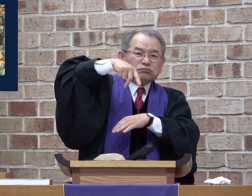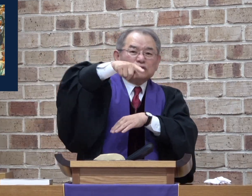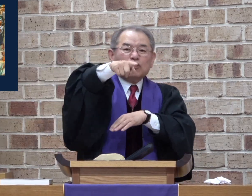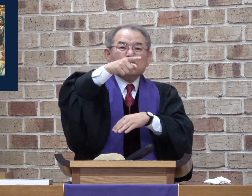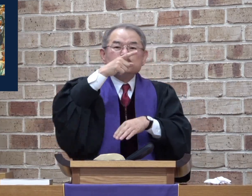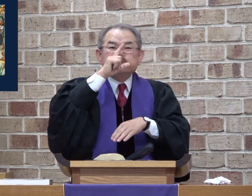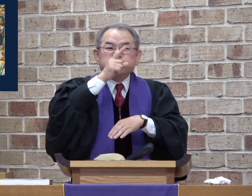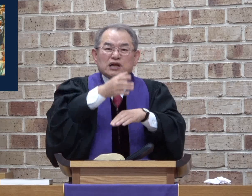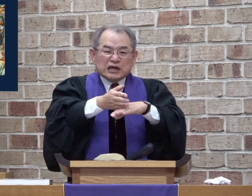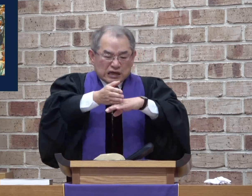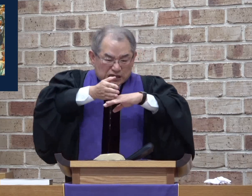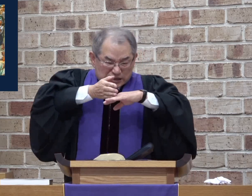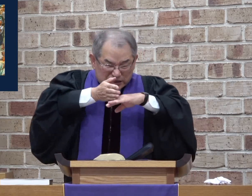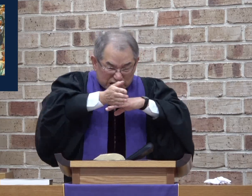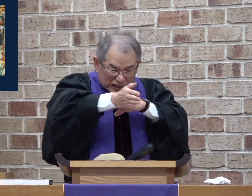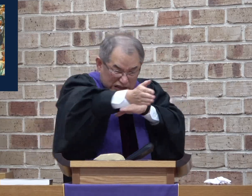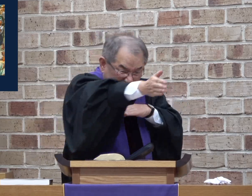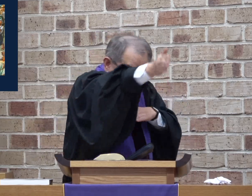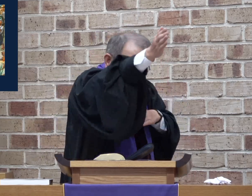넣은 그 법궤를 메고